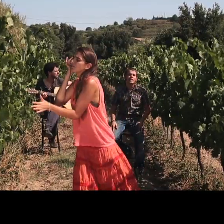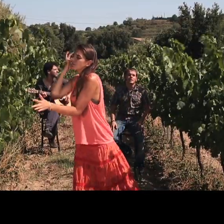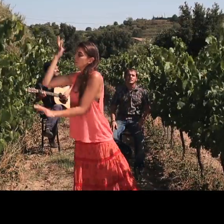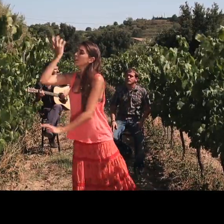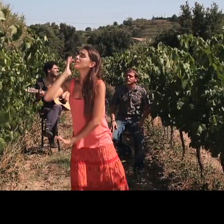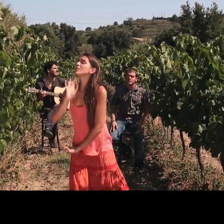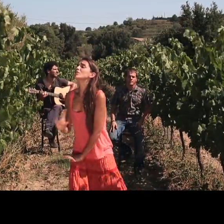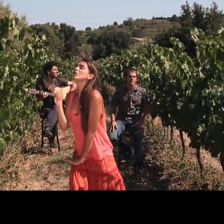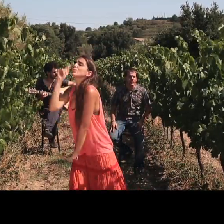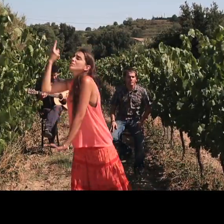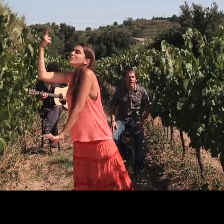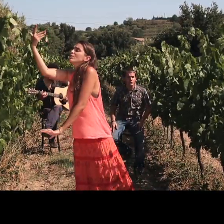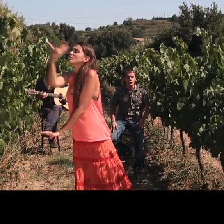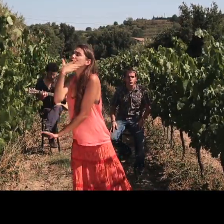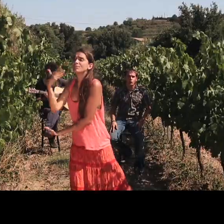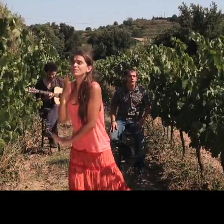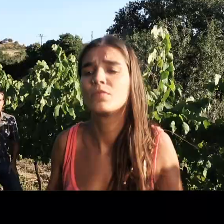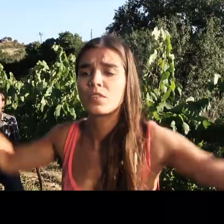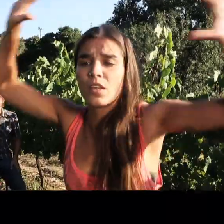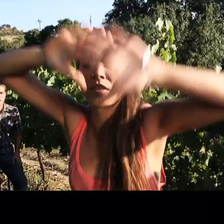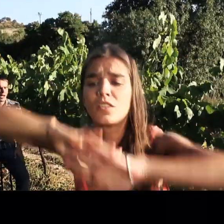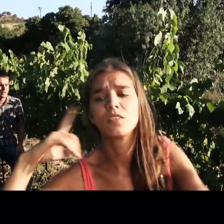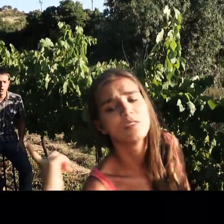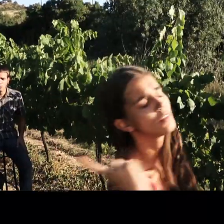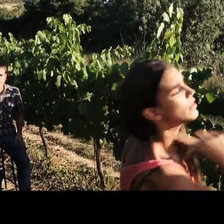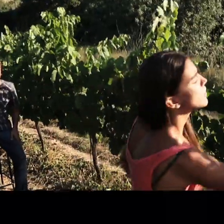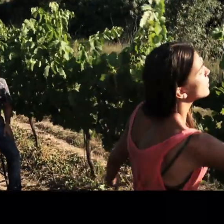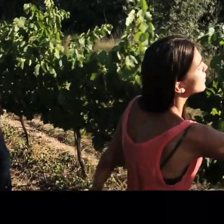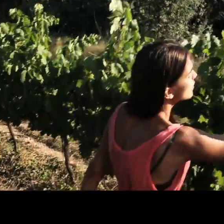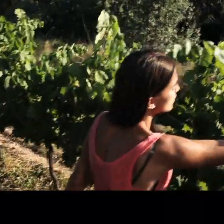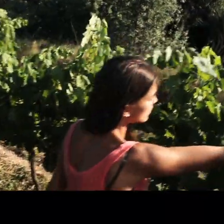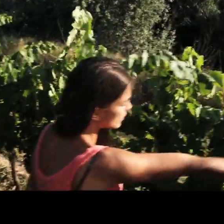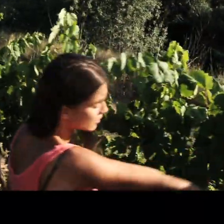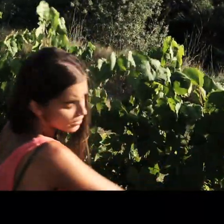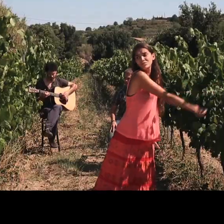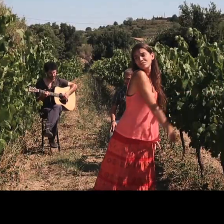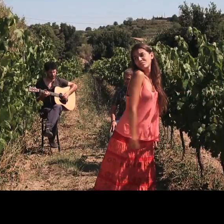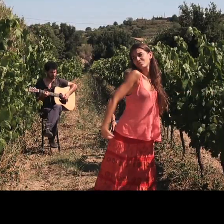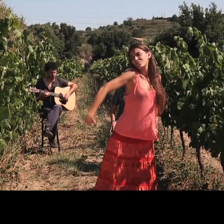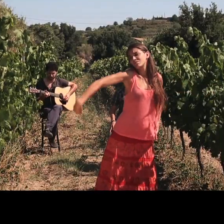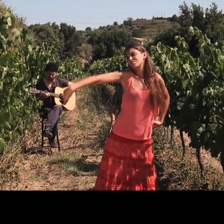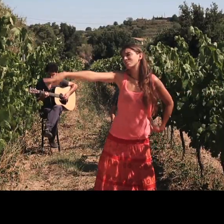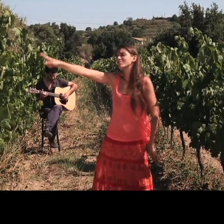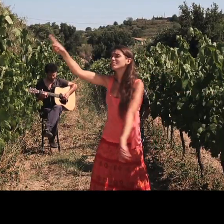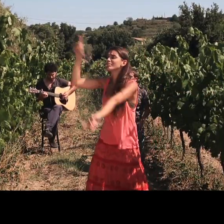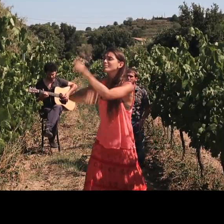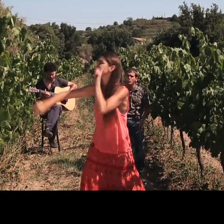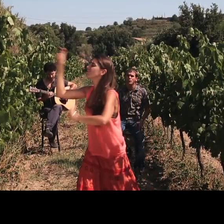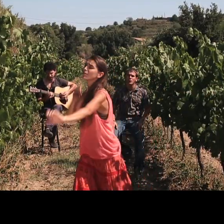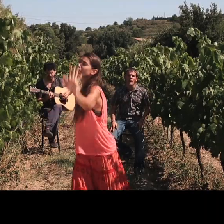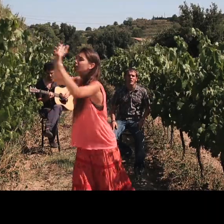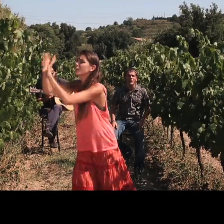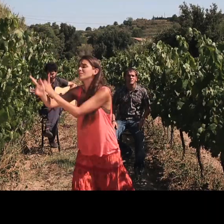campanya. Si me'n vaig un dia, una tarda, un vespre, no tinguis ulls